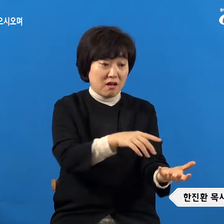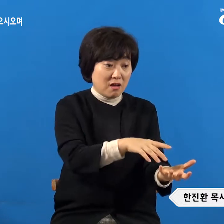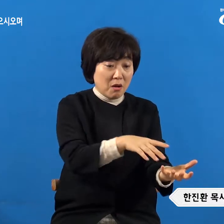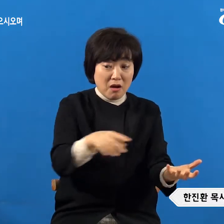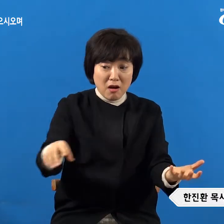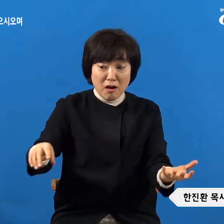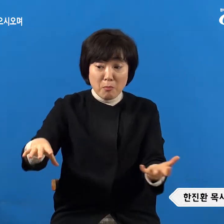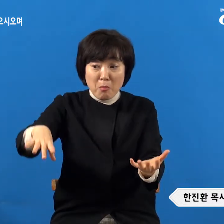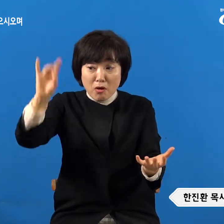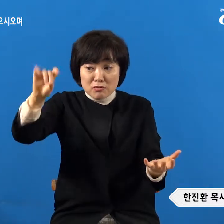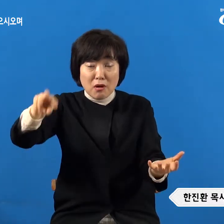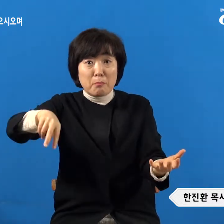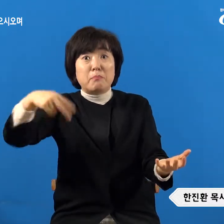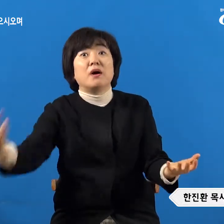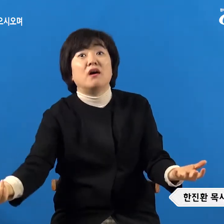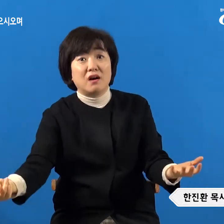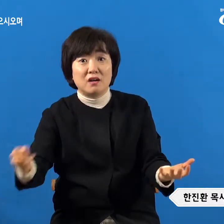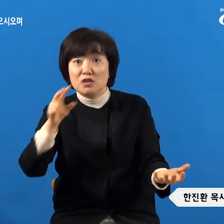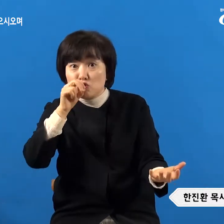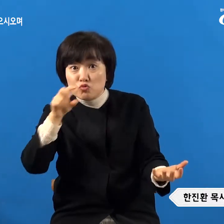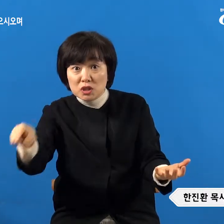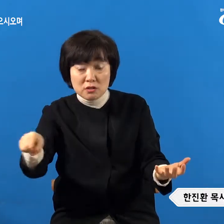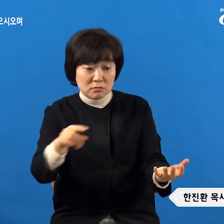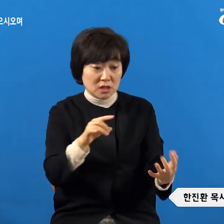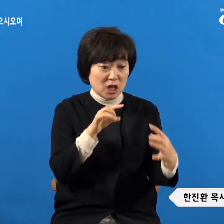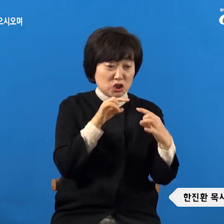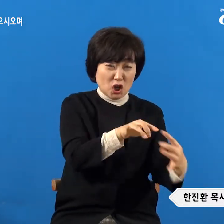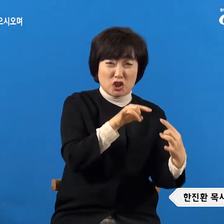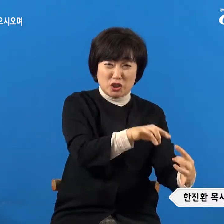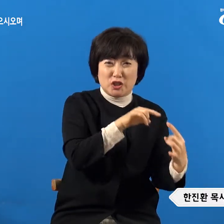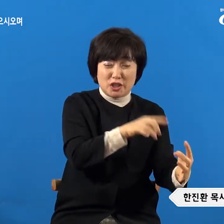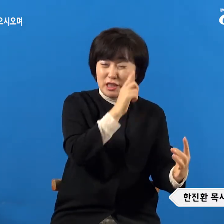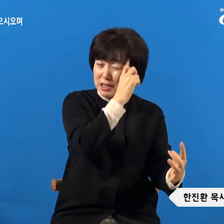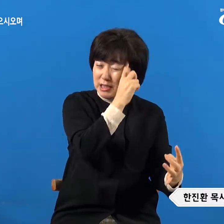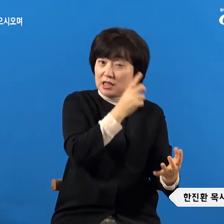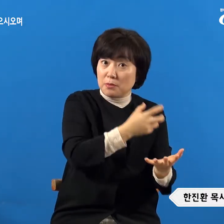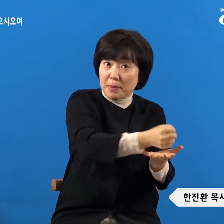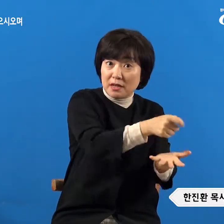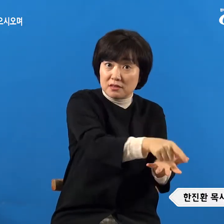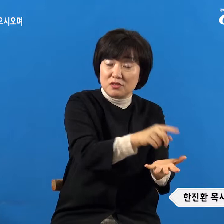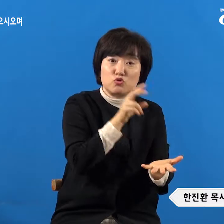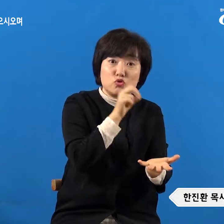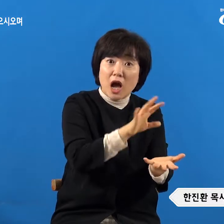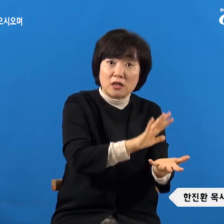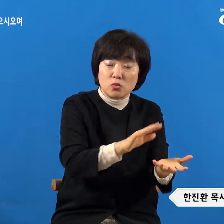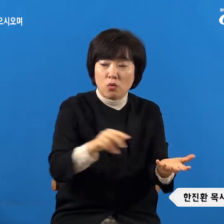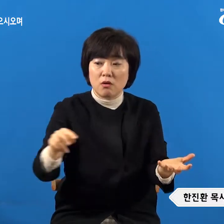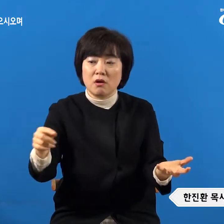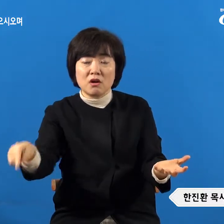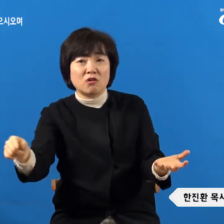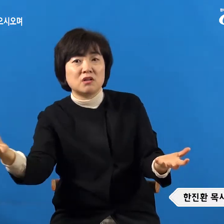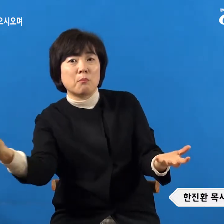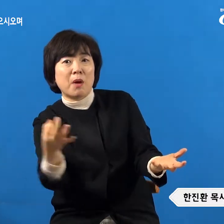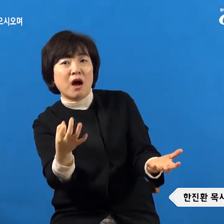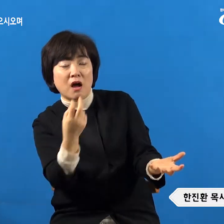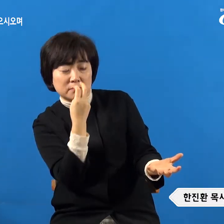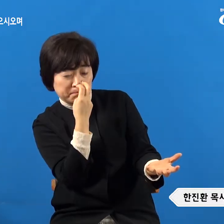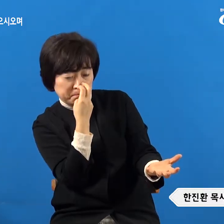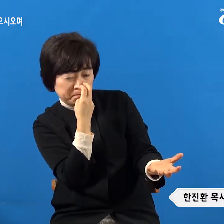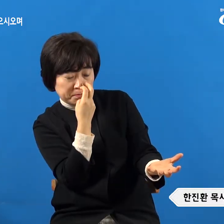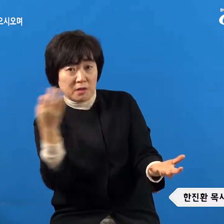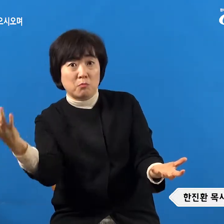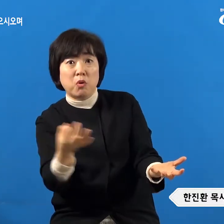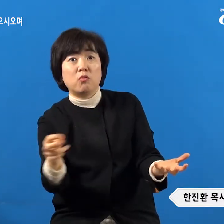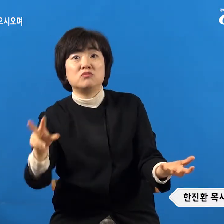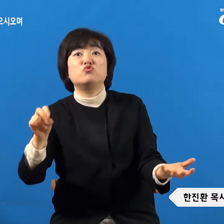먼저 지쳐서 자빠진 쥐는 전기 충격을 받은 쥐가 아니라 그것을 지켜보고 있던 쥐였습니다. 전기